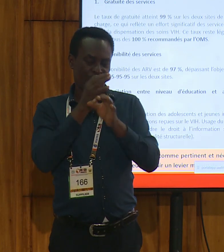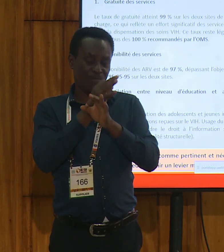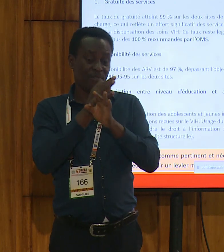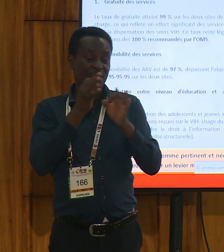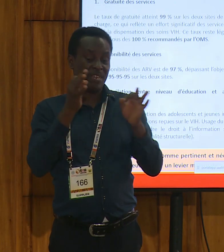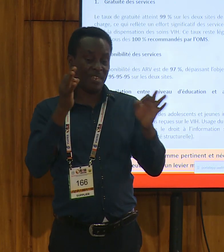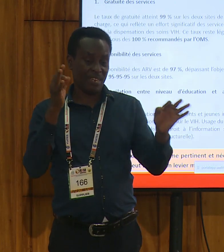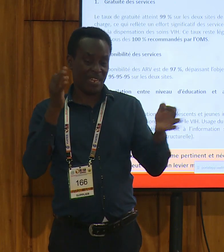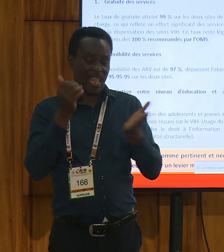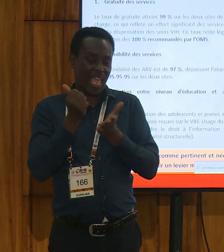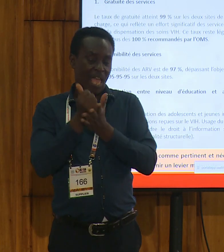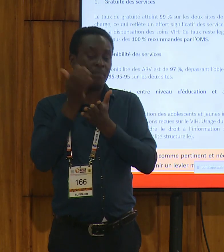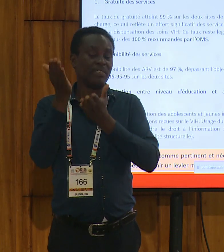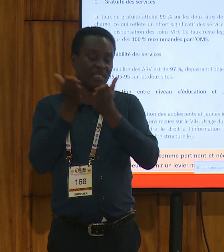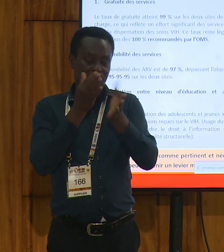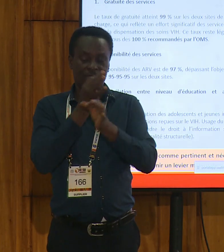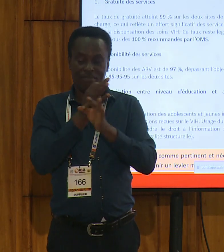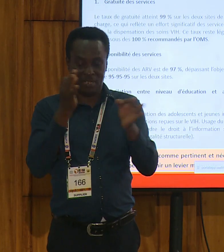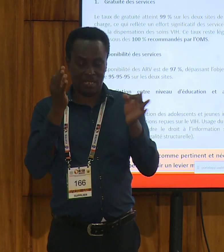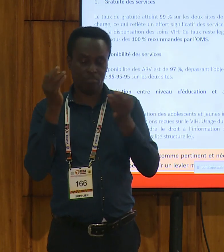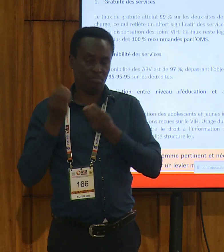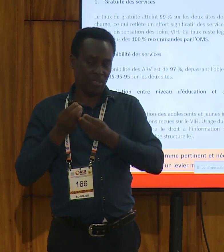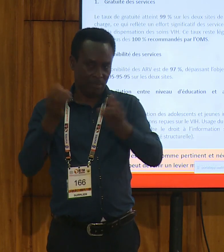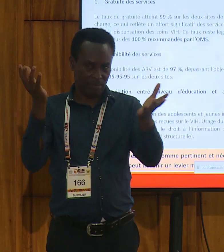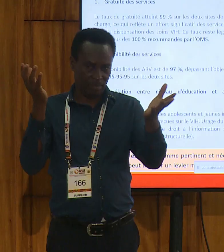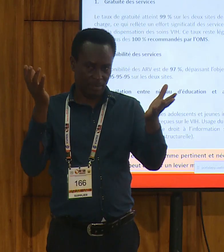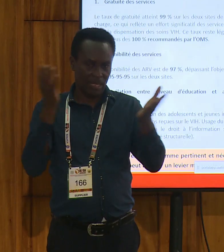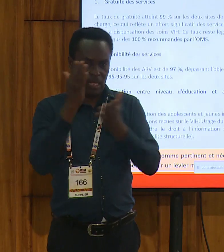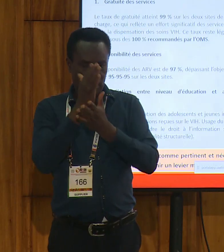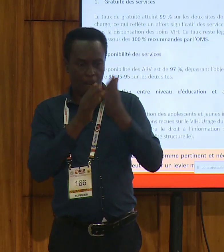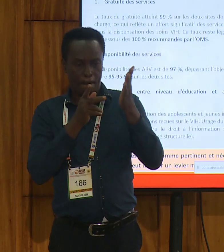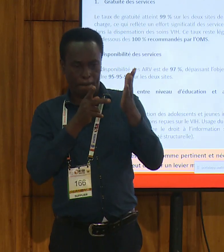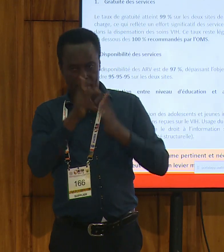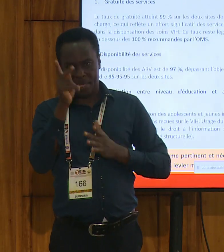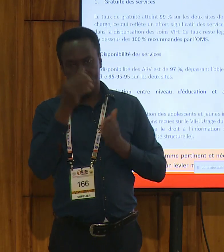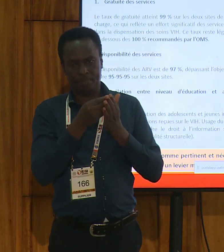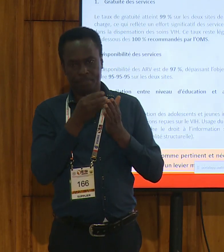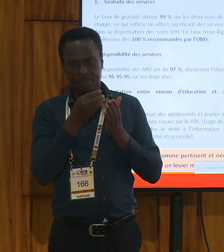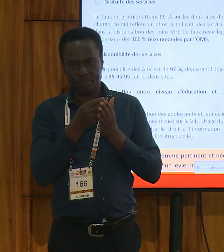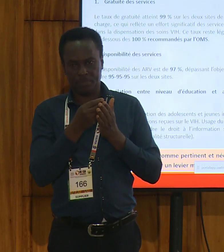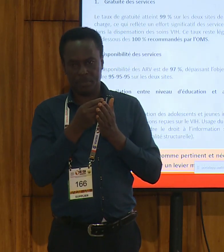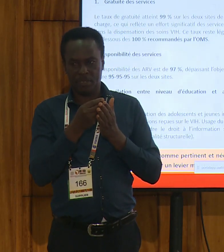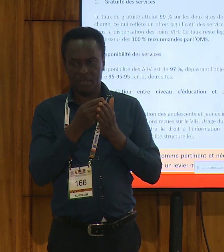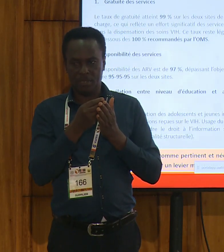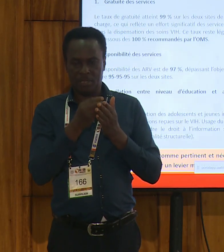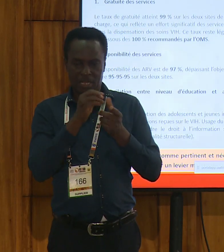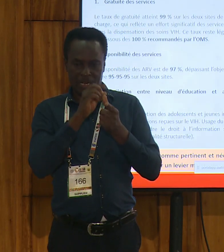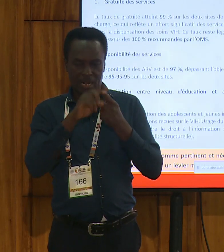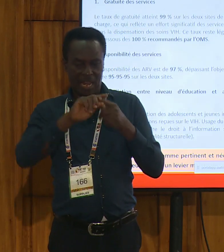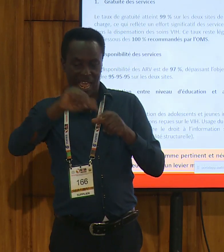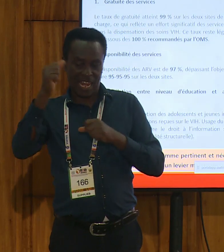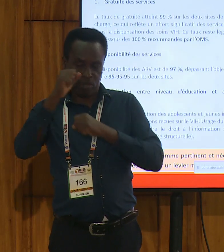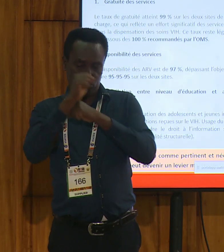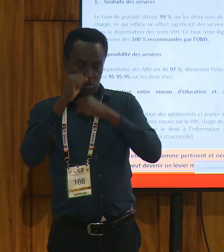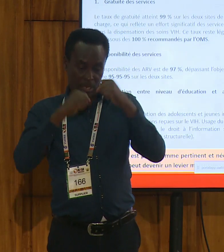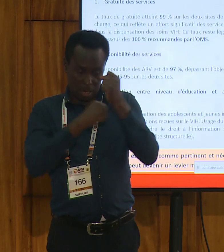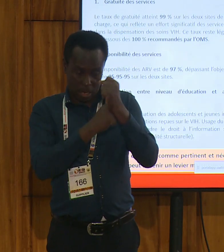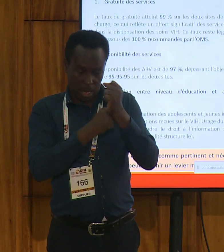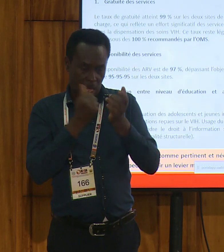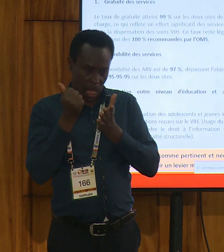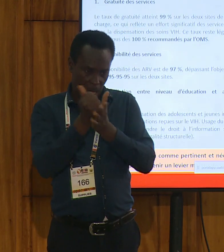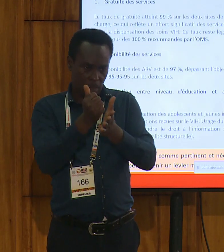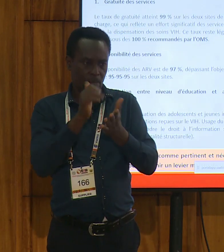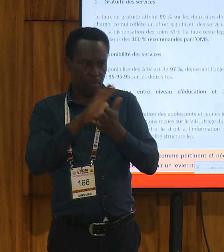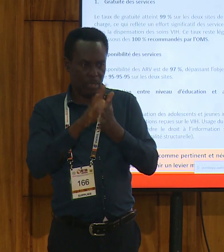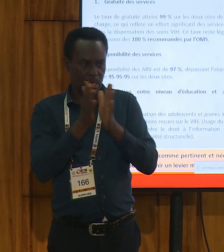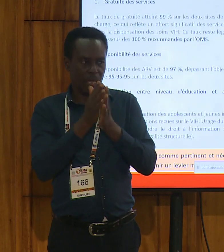la documentation de la situation dans les structures communautaires et autres structures publiques, notamment les périphéries et